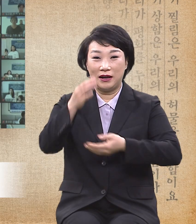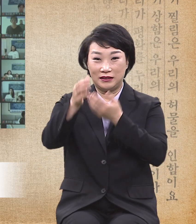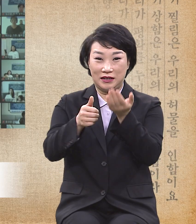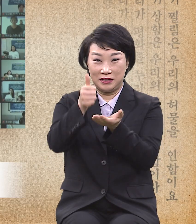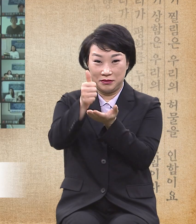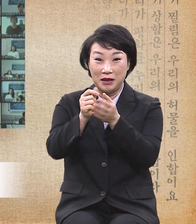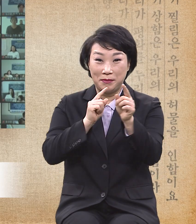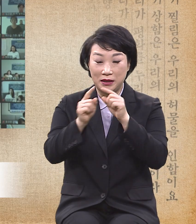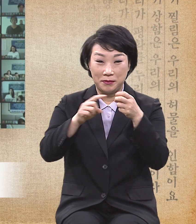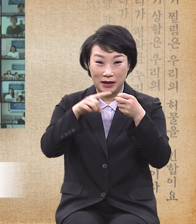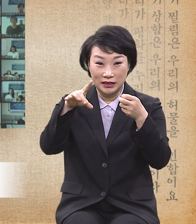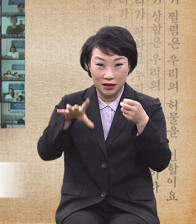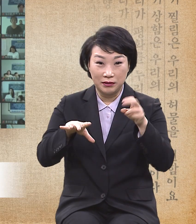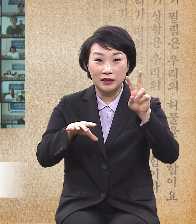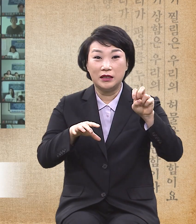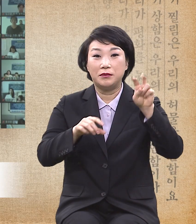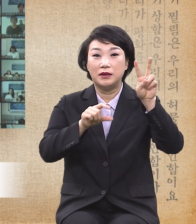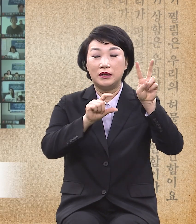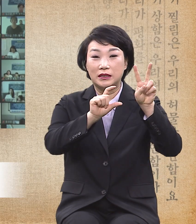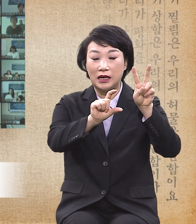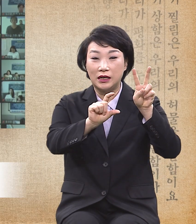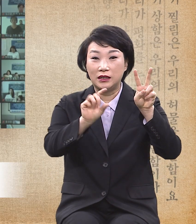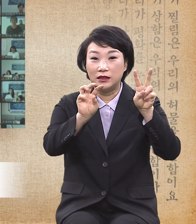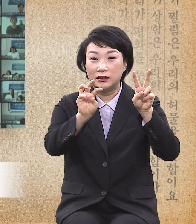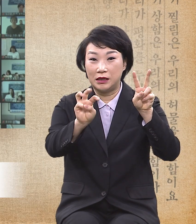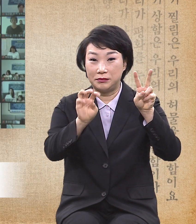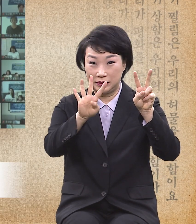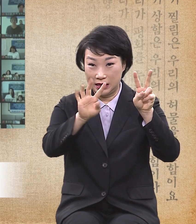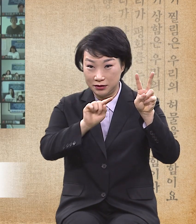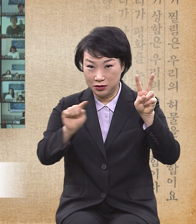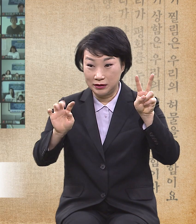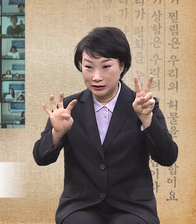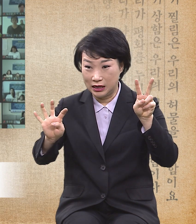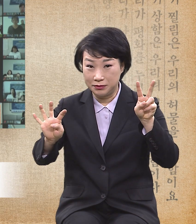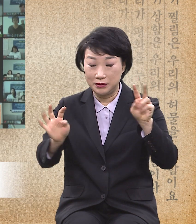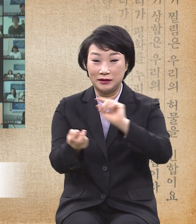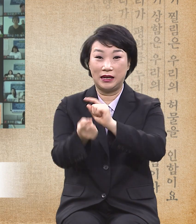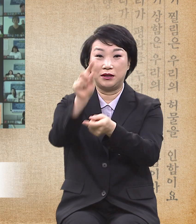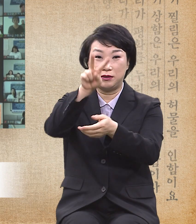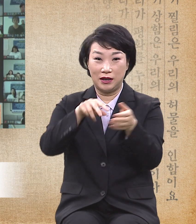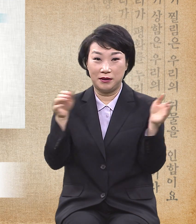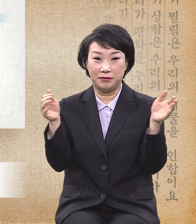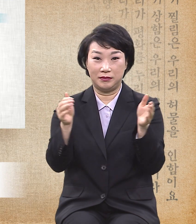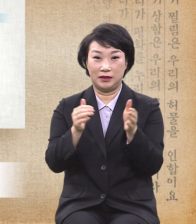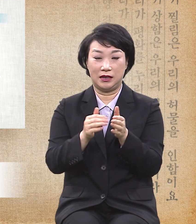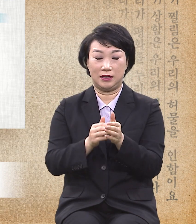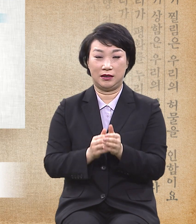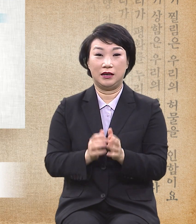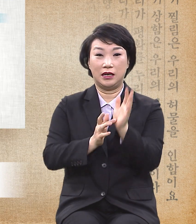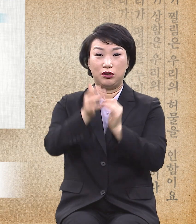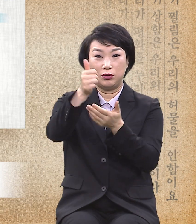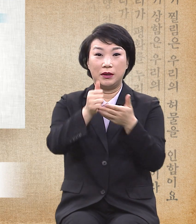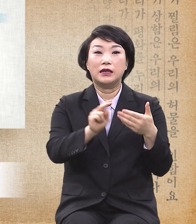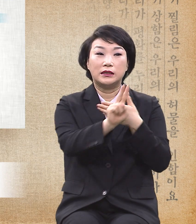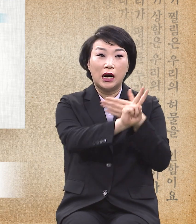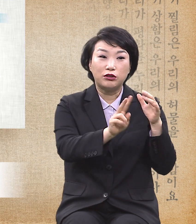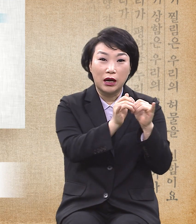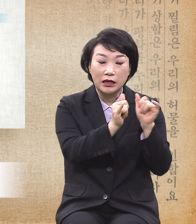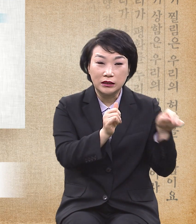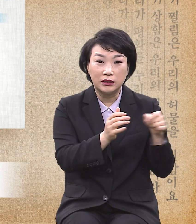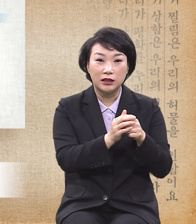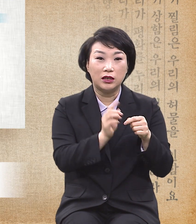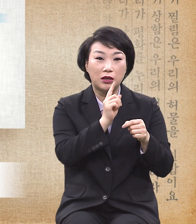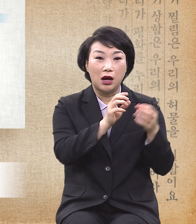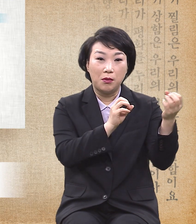마태복음 22장 34절에서 40절을 대독합니다. 예수께서 사두개인들로 대답할